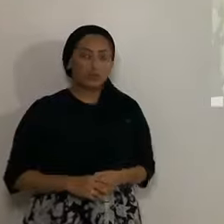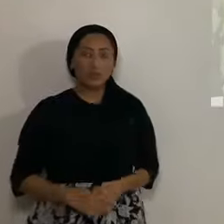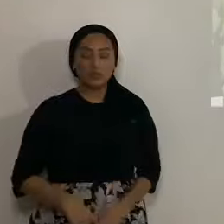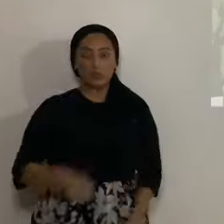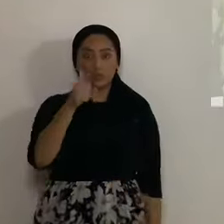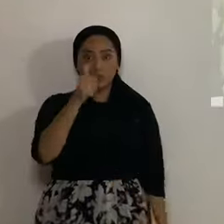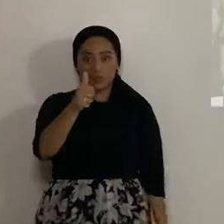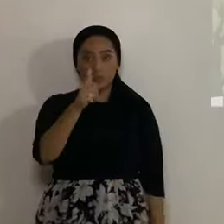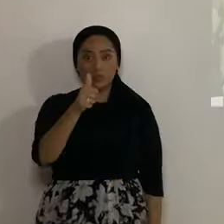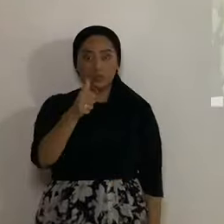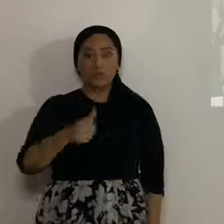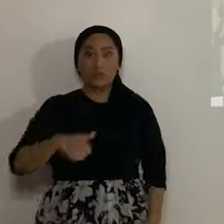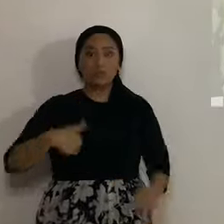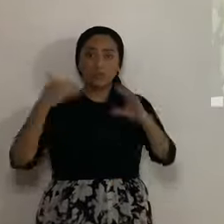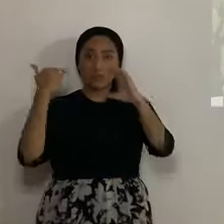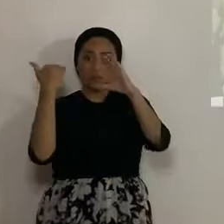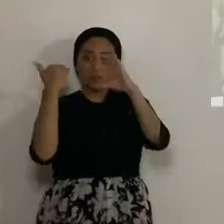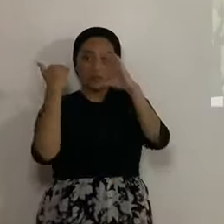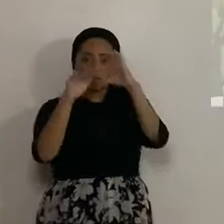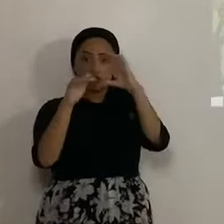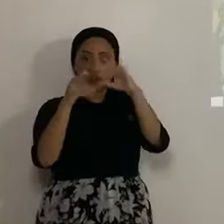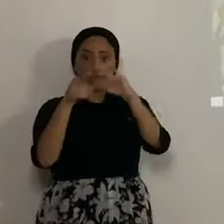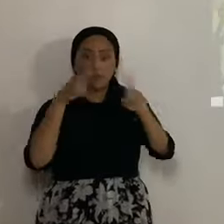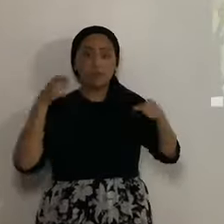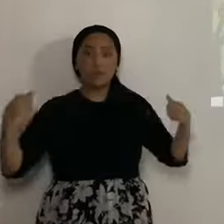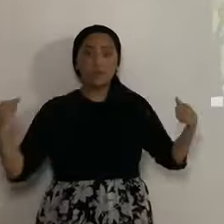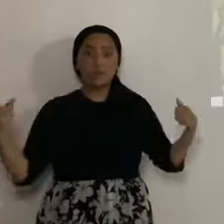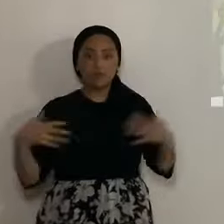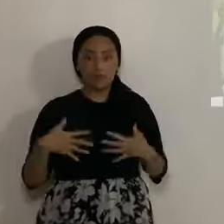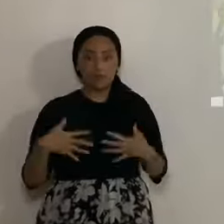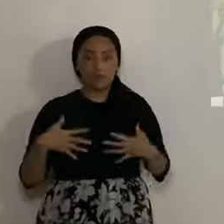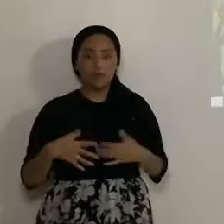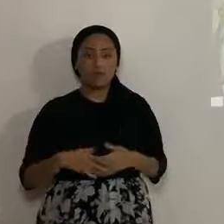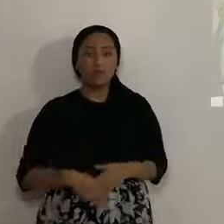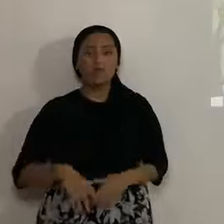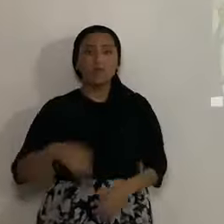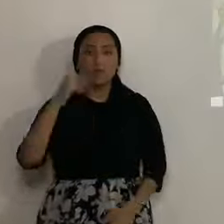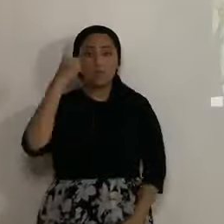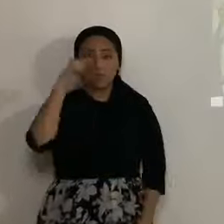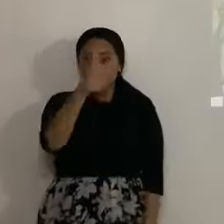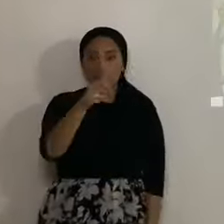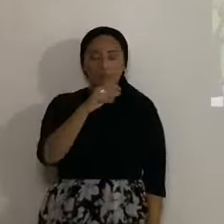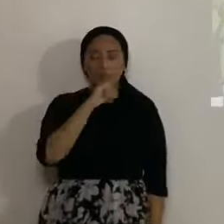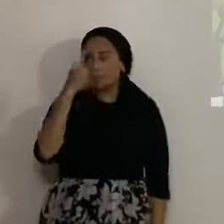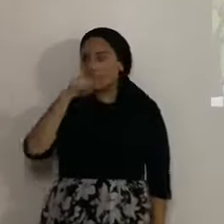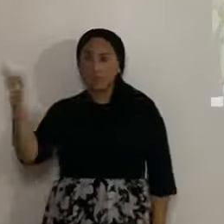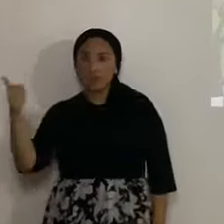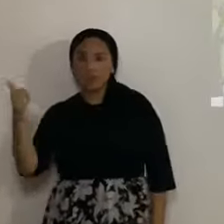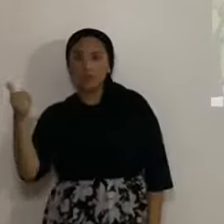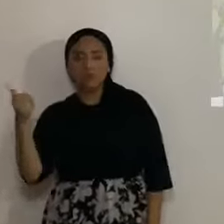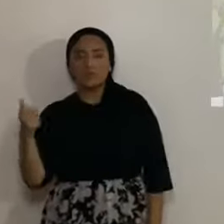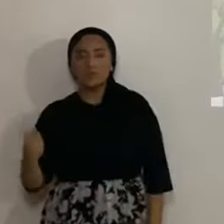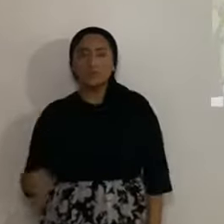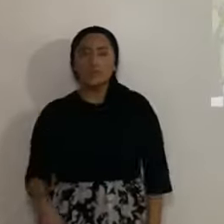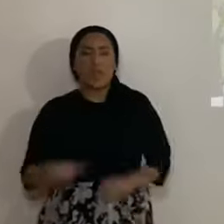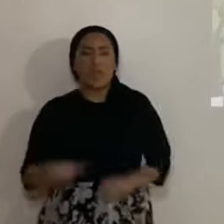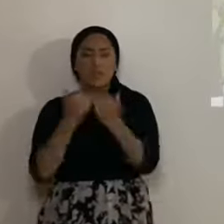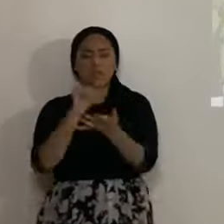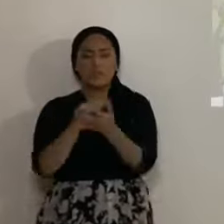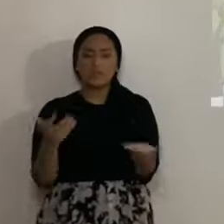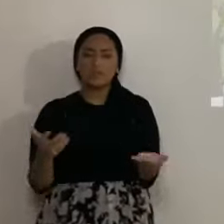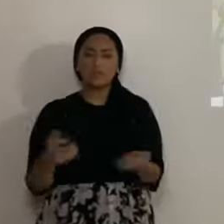mismo has enviado mensajeros de muerte a ti mismo, ni siquiera a los demás, ¿cómo es